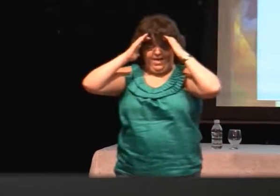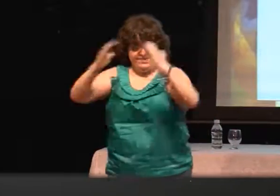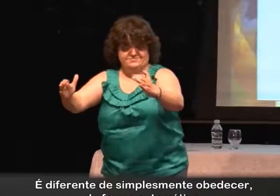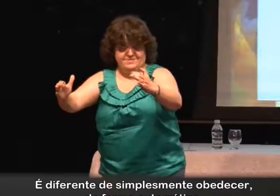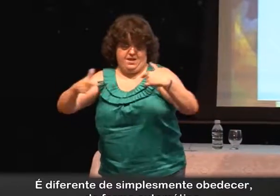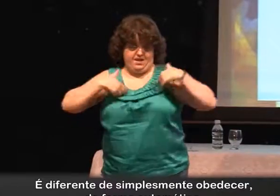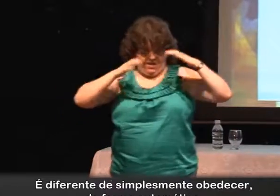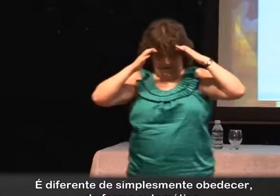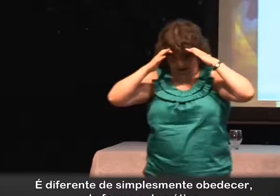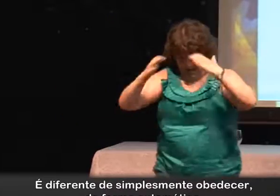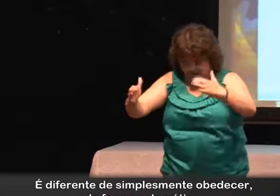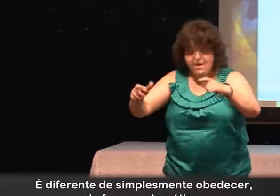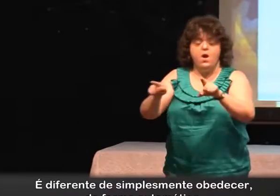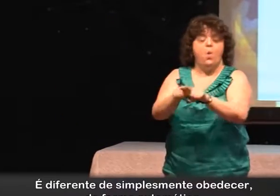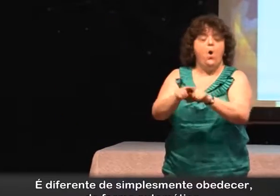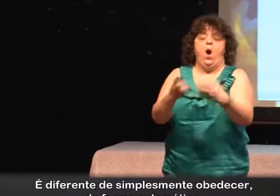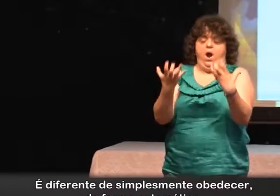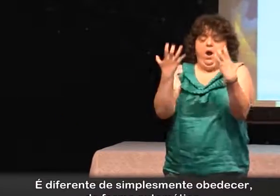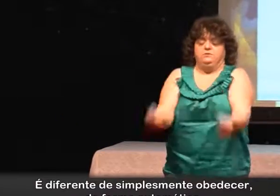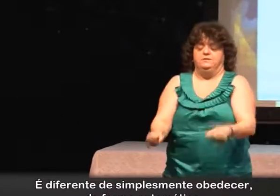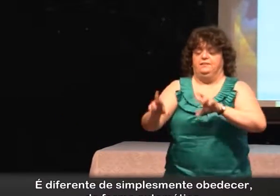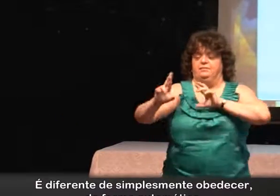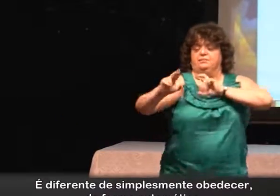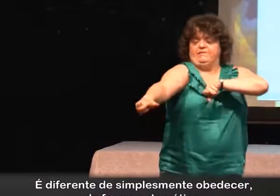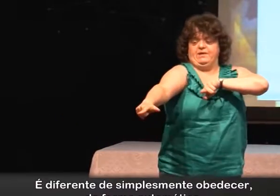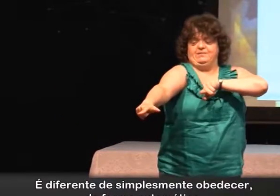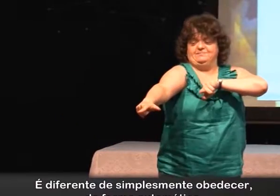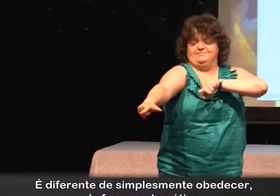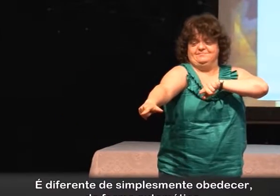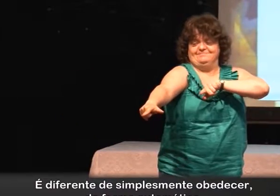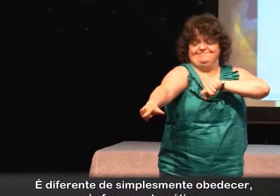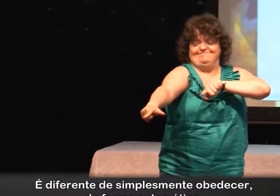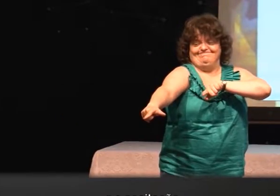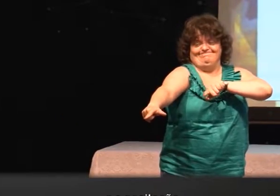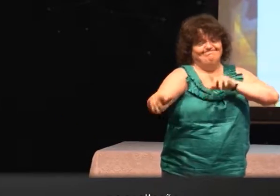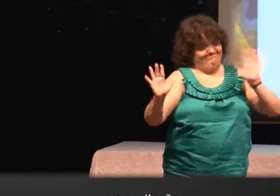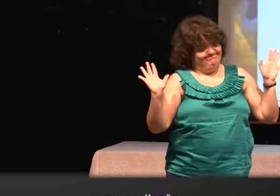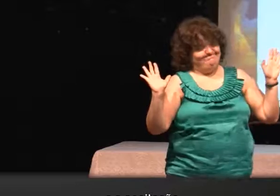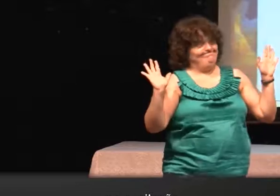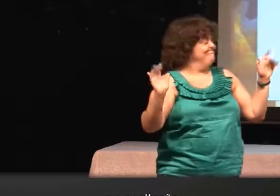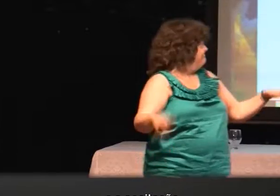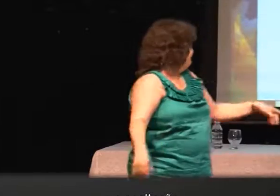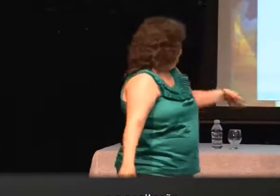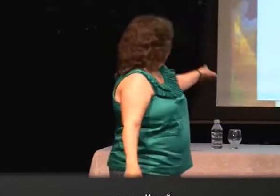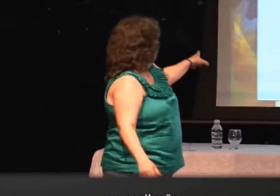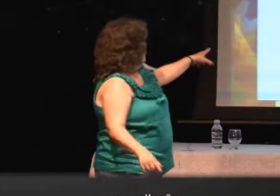É diferente de simplesmente obedecer de forma automática e a aceitação.